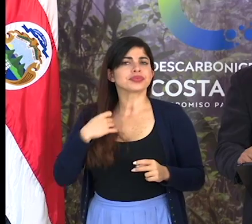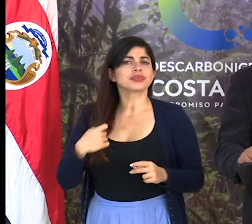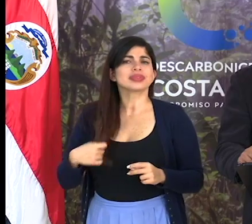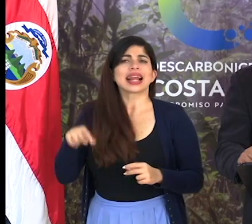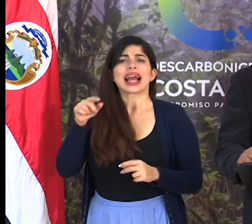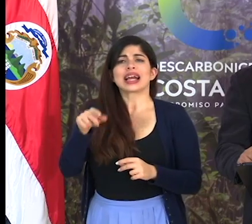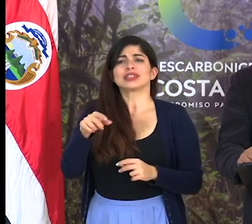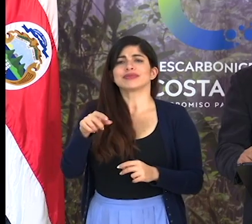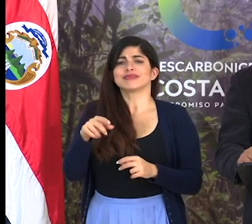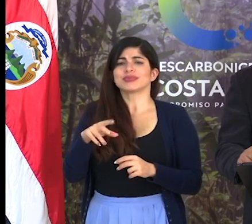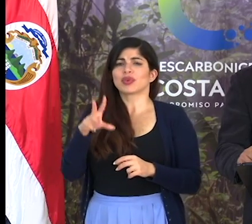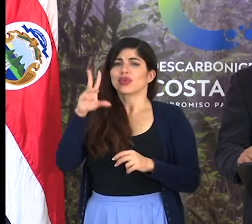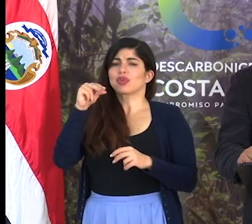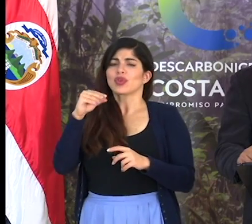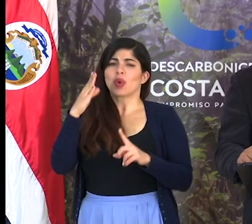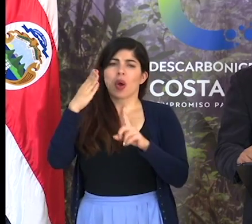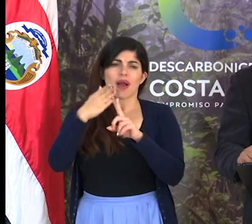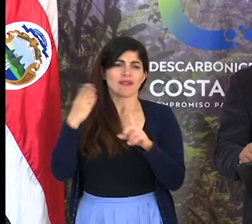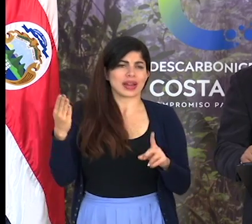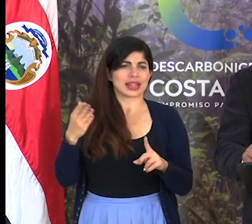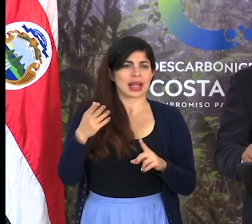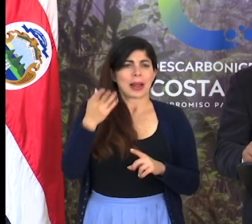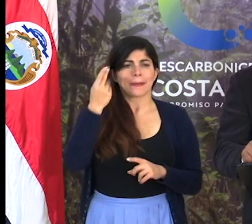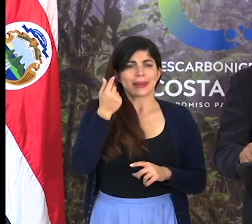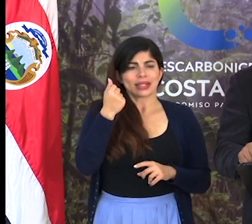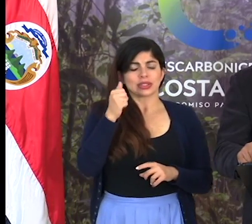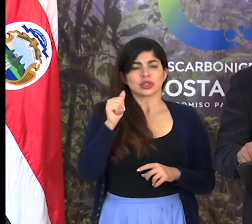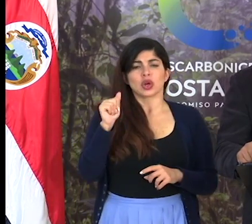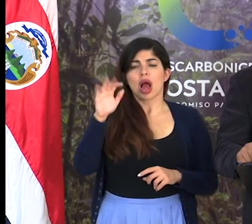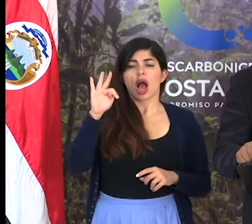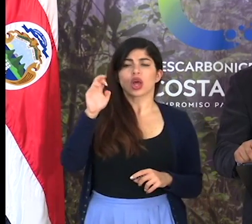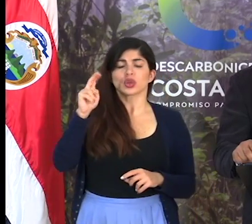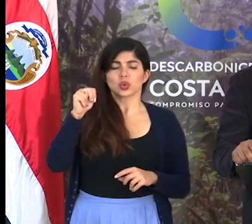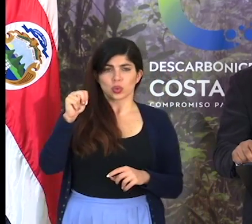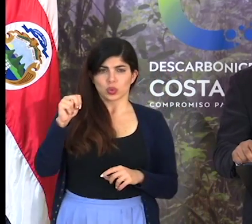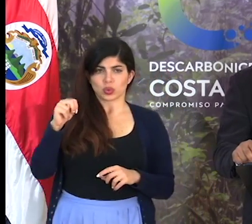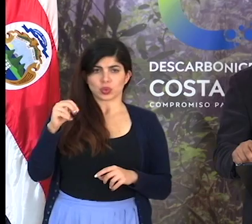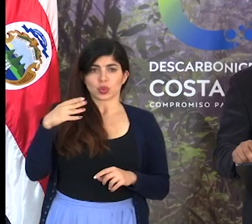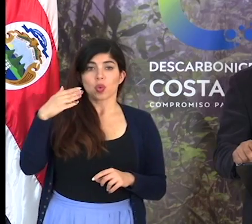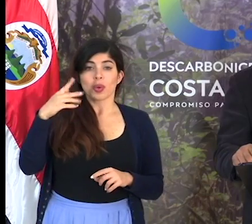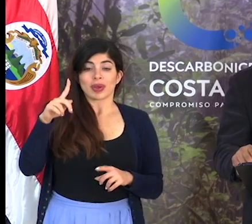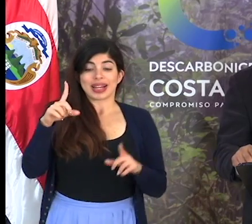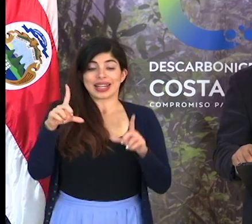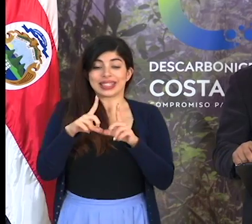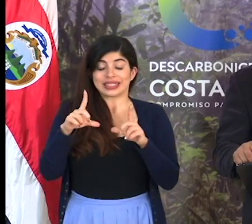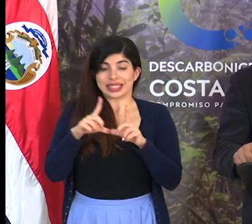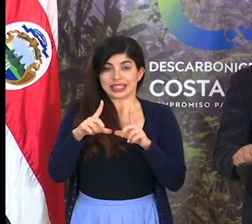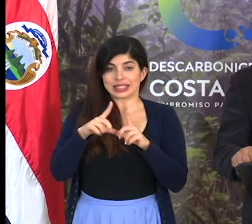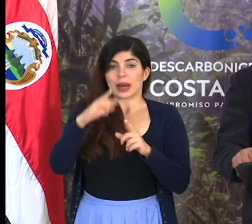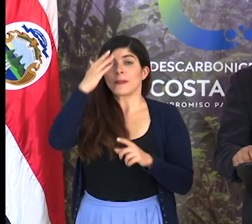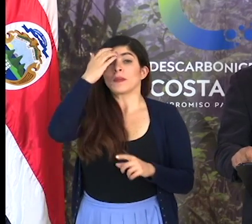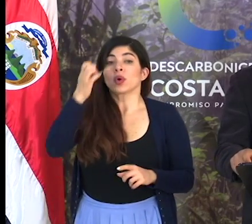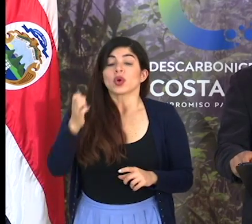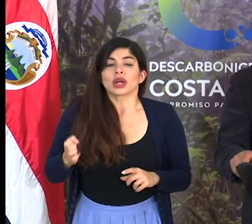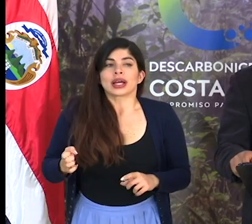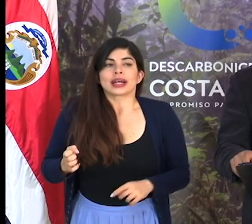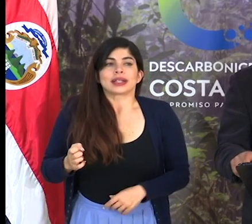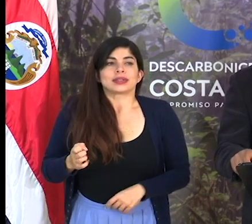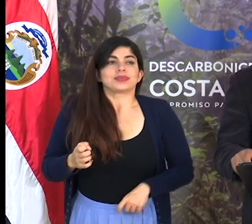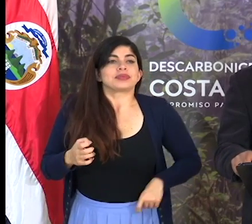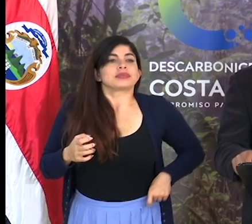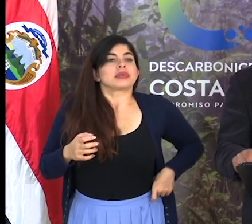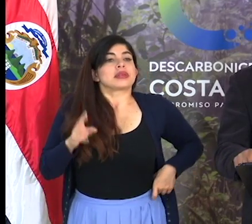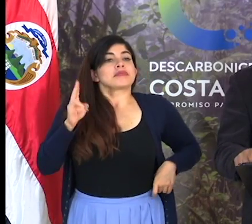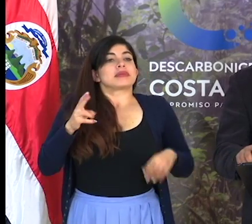esto no tiene implicaciones respecto al precio del atún y cuando es una licencia gratuita, porque según la